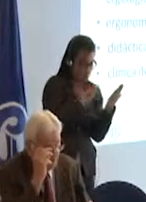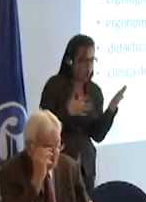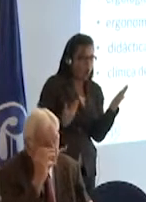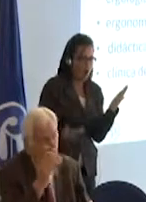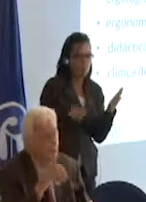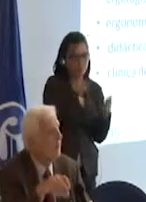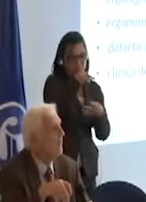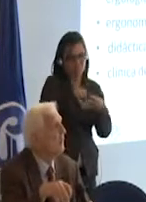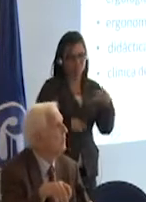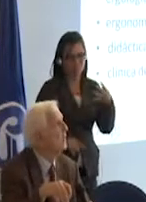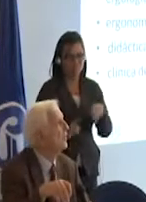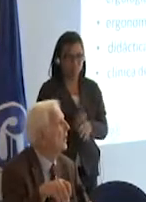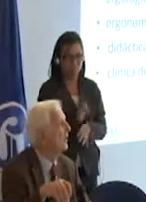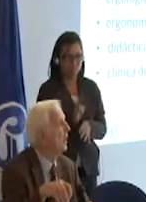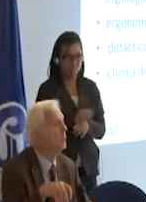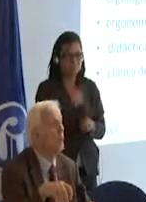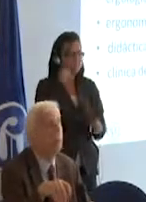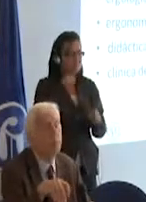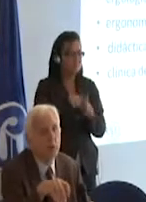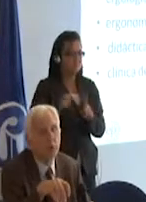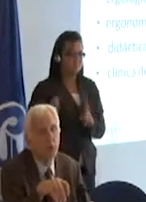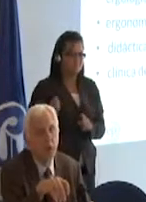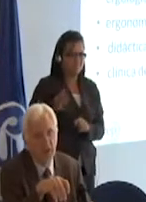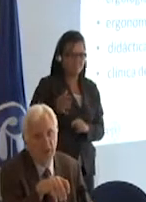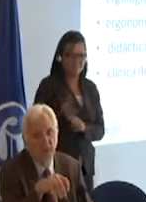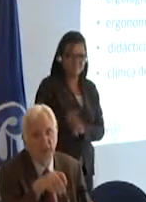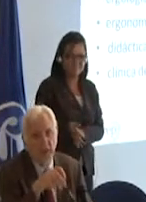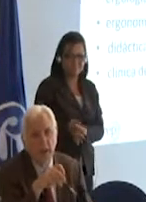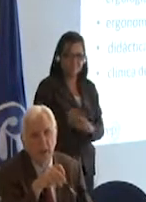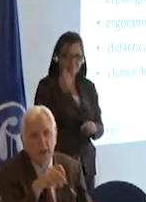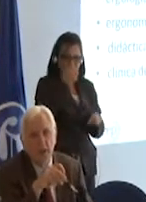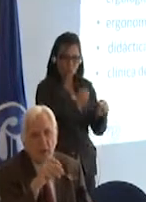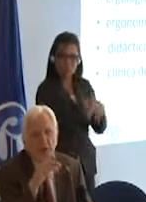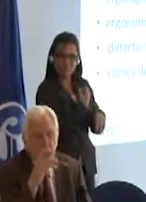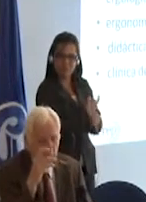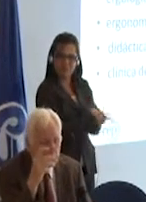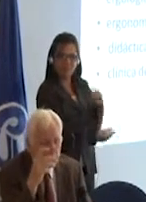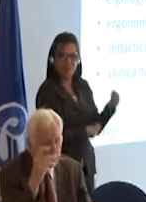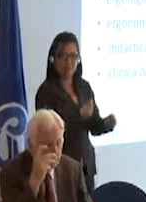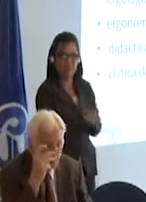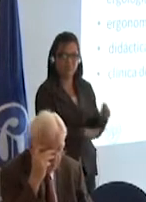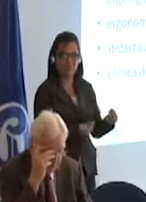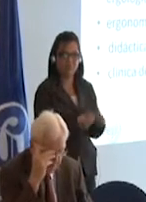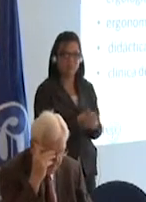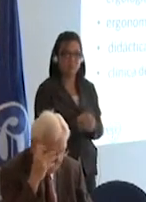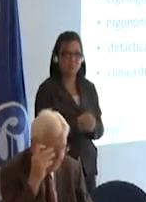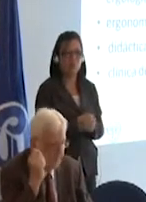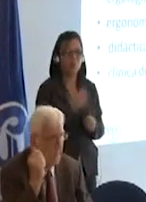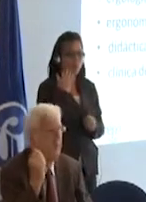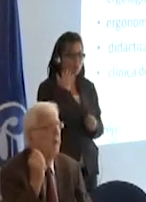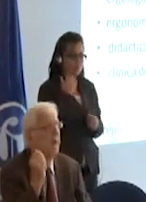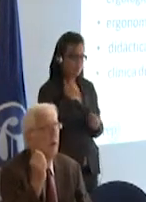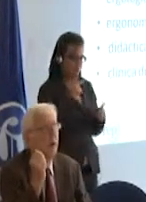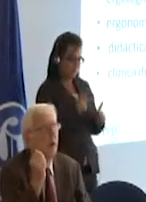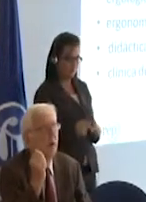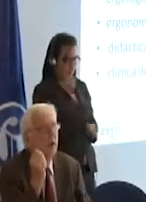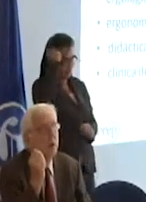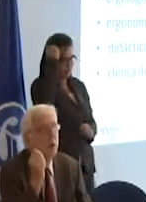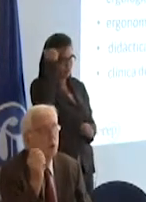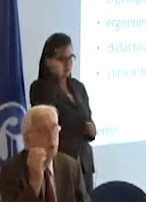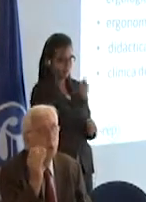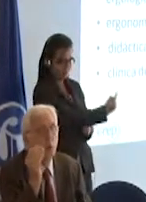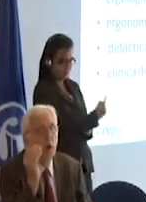realizadas, y el objetivo es describir lo que hacen los docentes cuando acogen estudiantes en situación